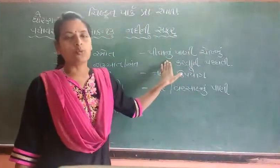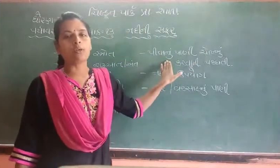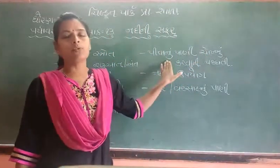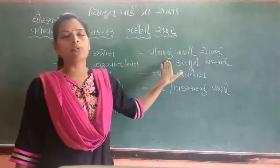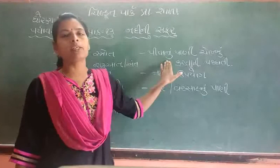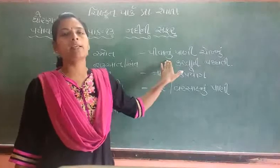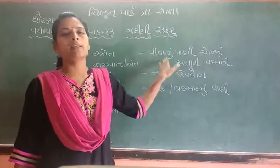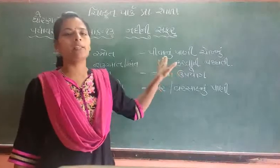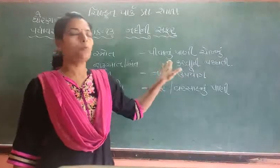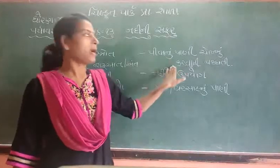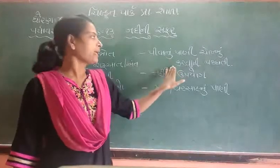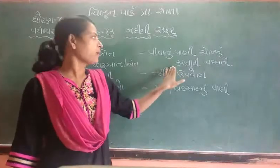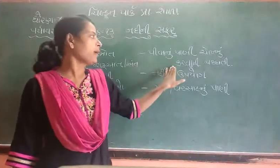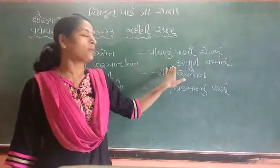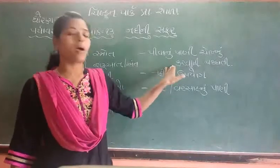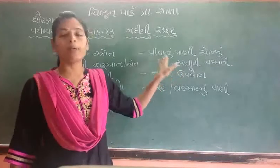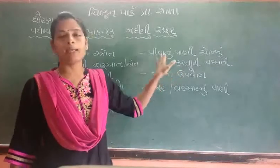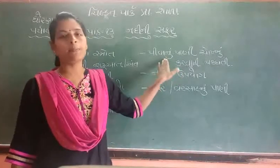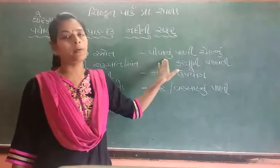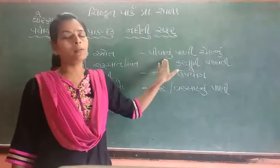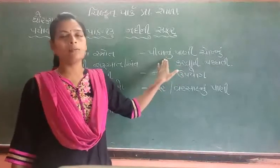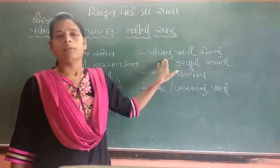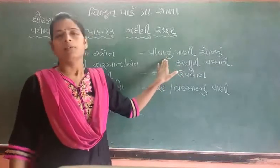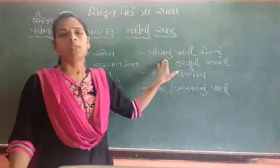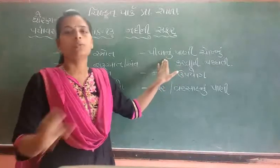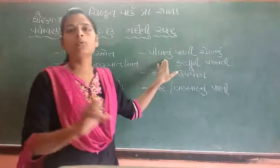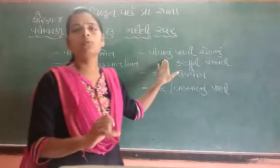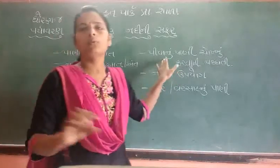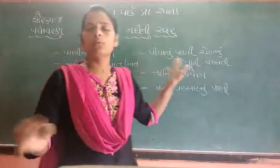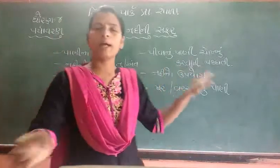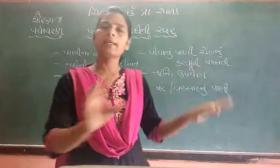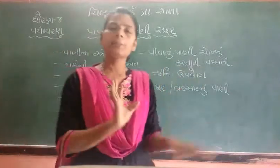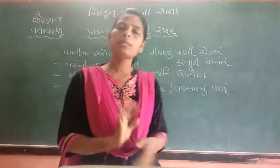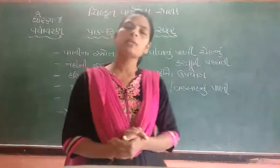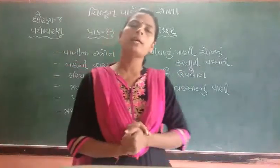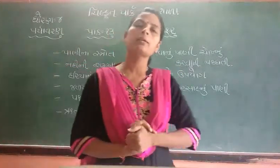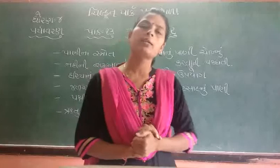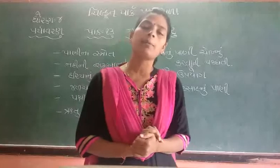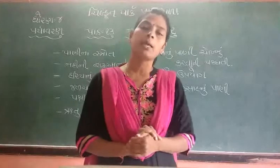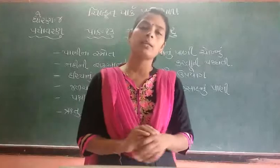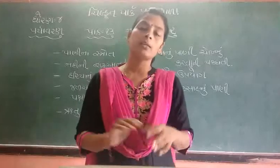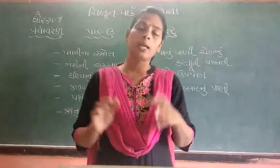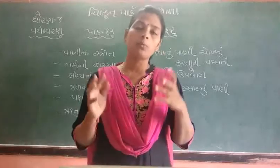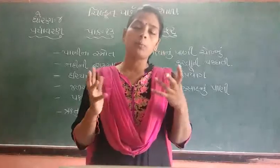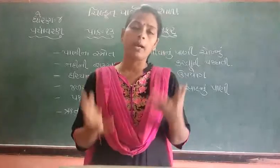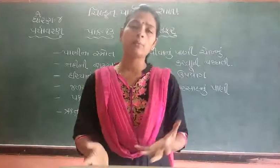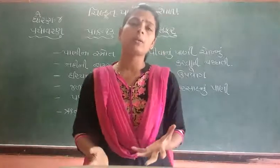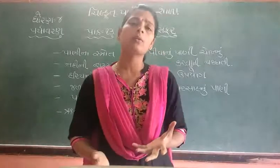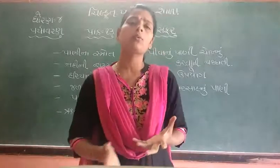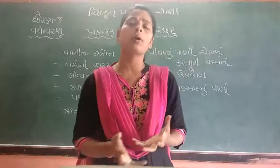કરવું જોઈએ, નદીનું પાણી હોય તો આપણે એને પણ સીધું કાઢીને પી શકતા નથી, કેમ કે એની અંદર ક્યાંક કોઈ પ્રાણી મરેલું હોય,